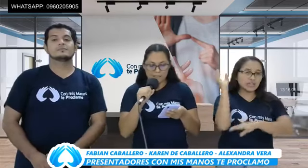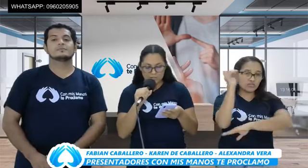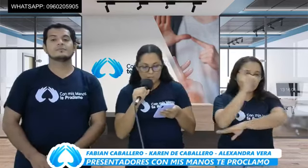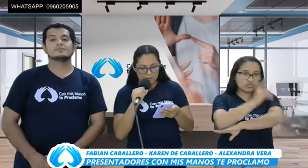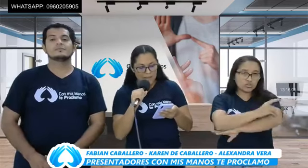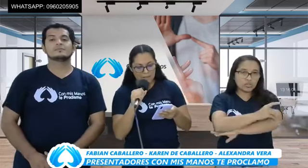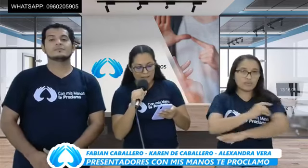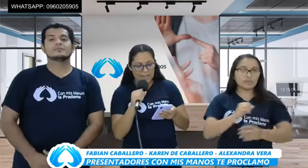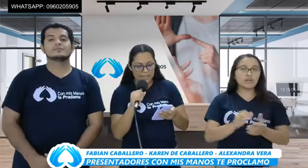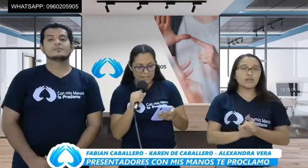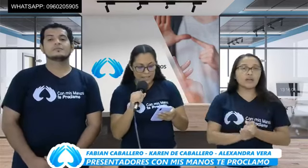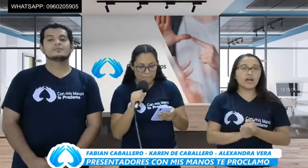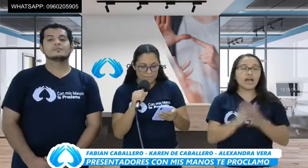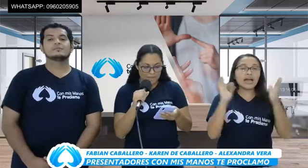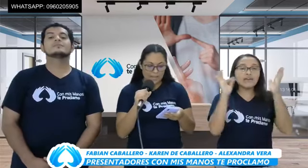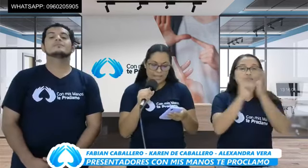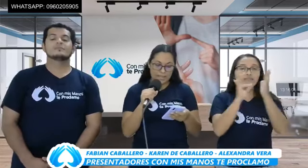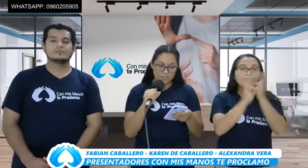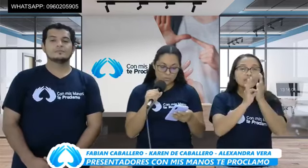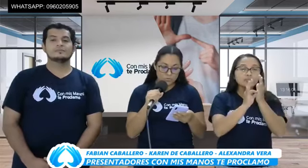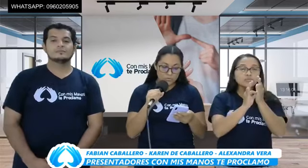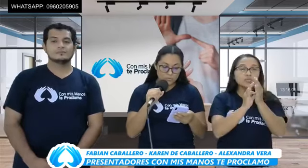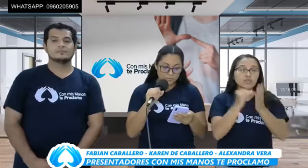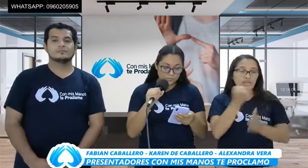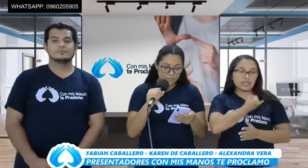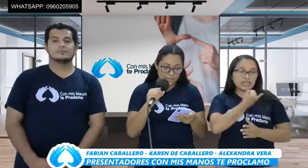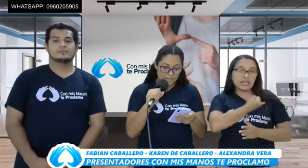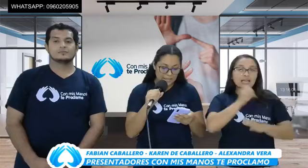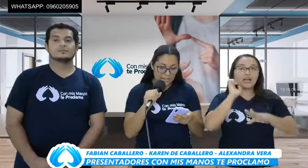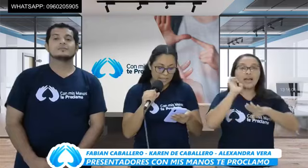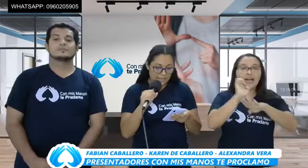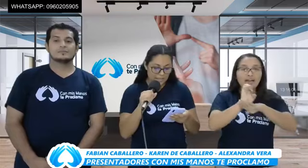Por la Facebook. La página de la IAN Jesús.